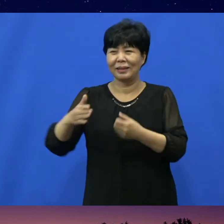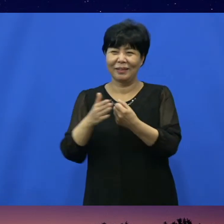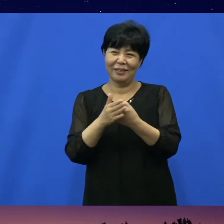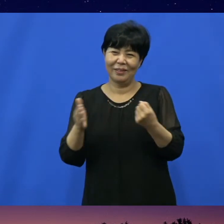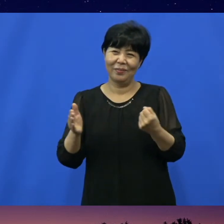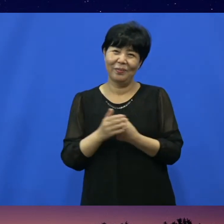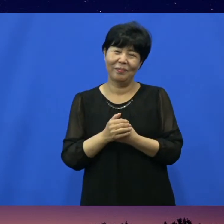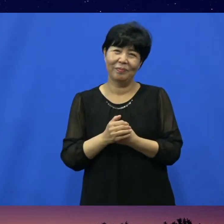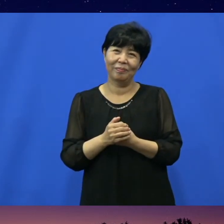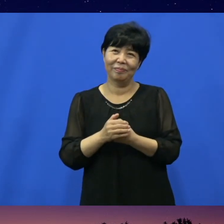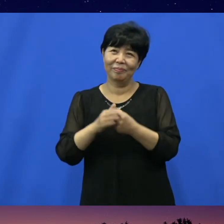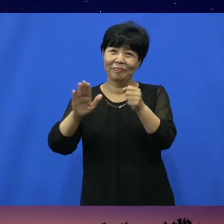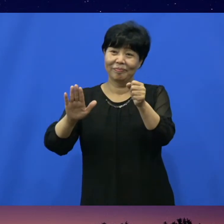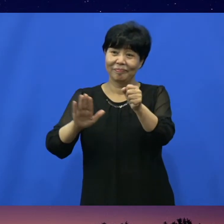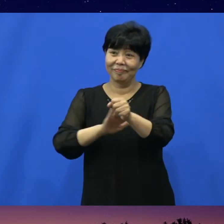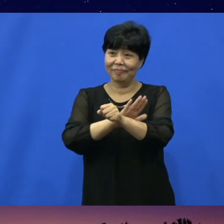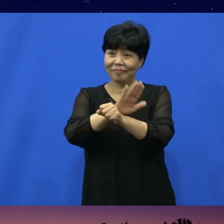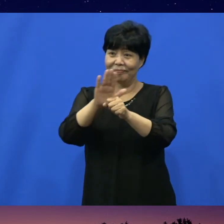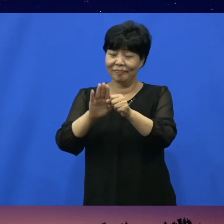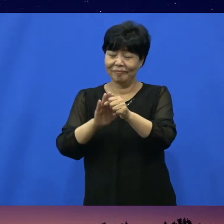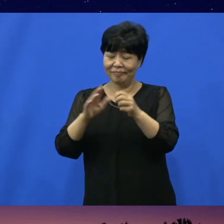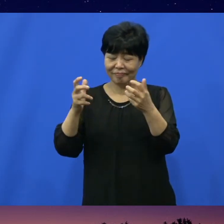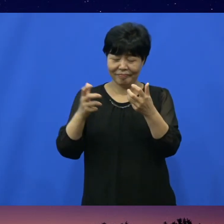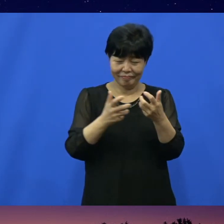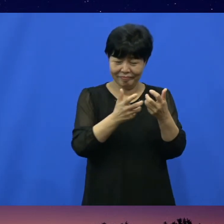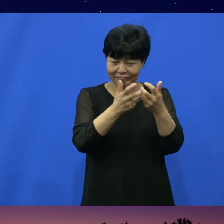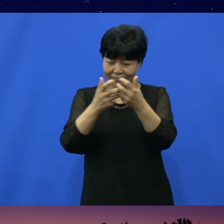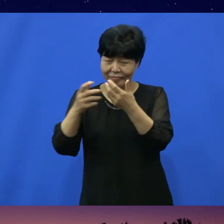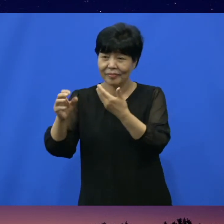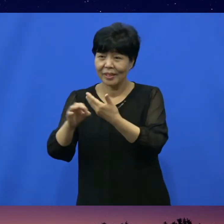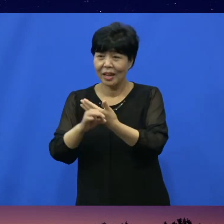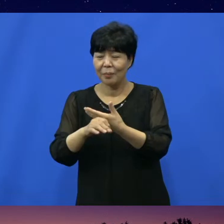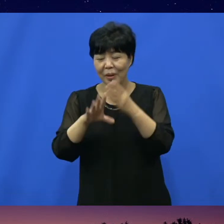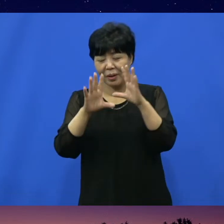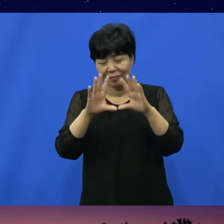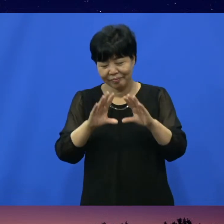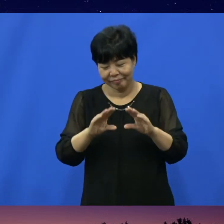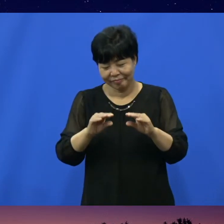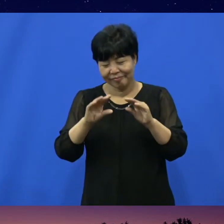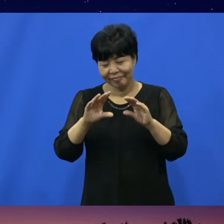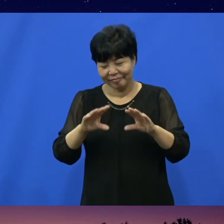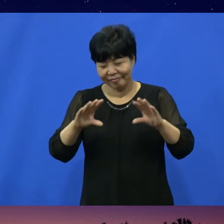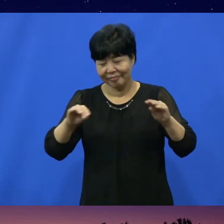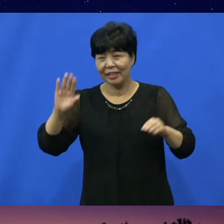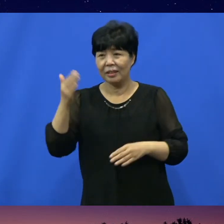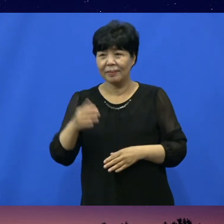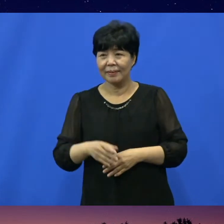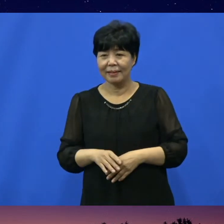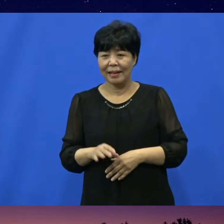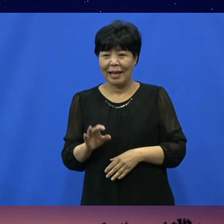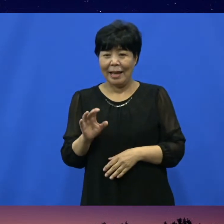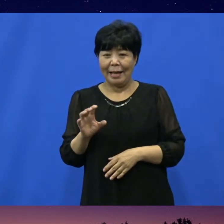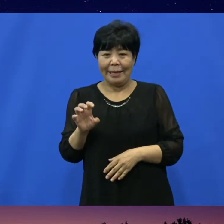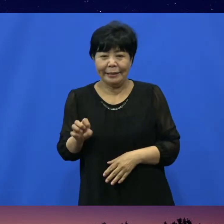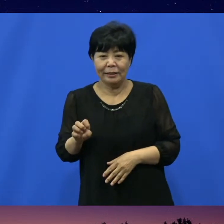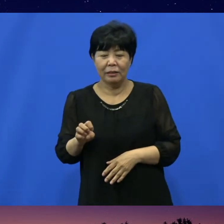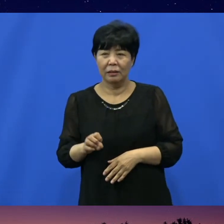사랑에 빠져 있는 사람은요, 날카롭지 않아요. 부드러워요. 이리 안 해요.